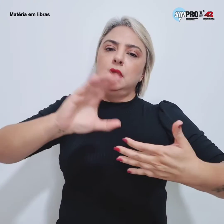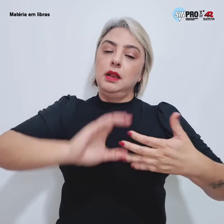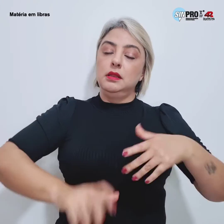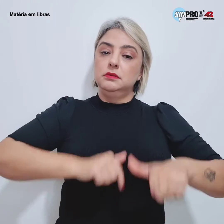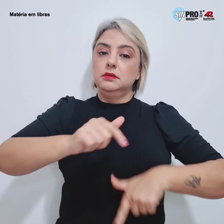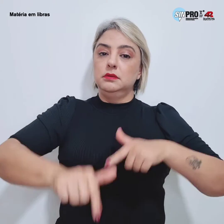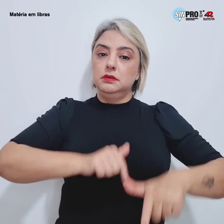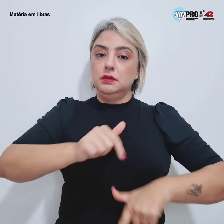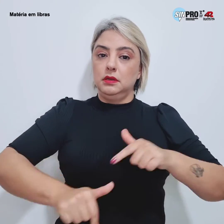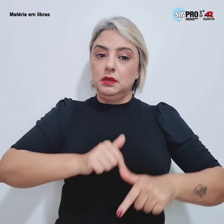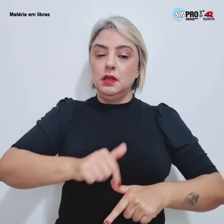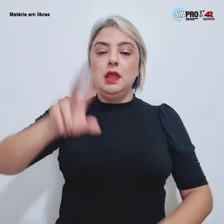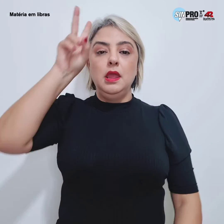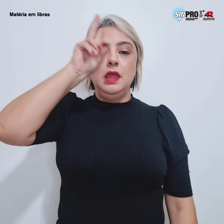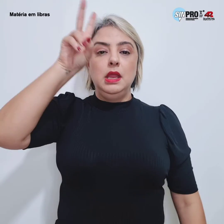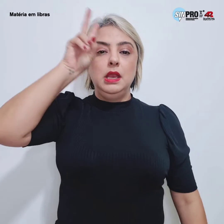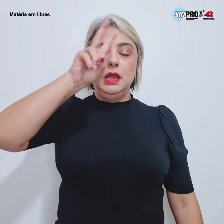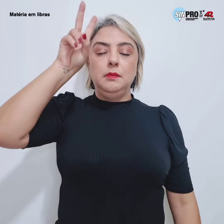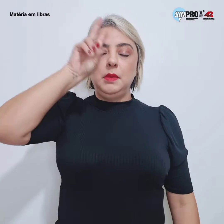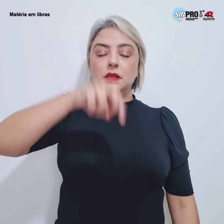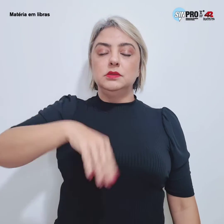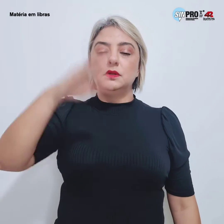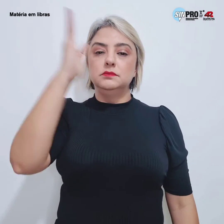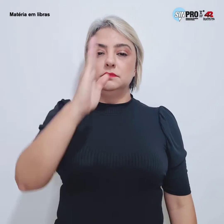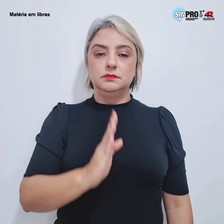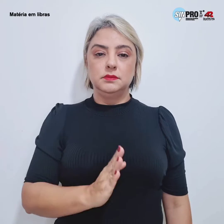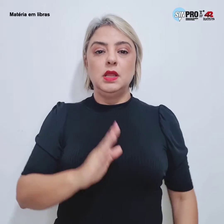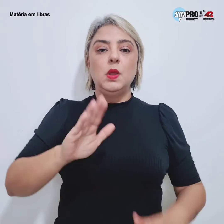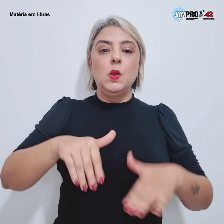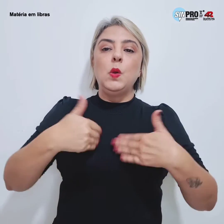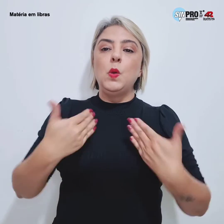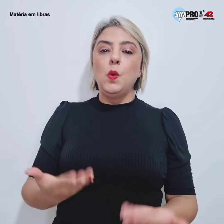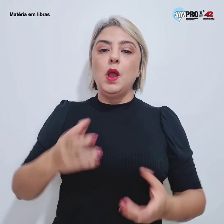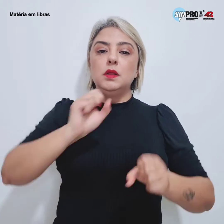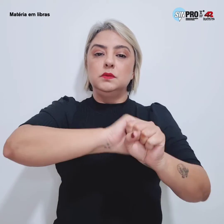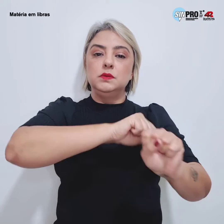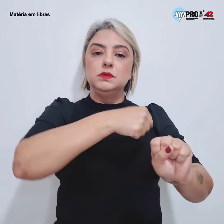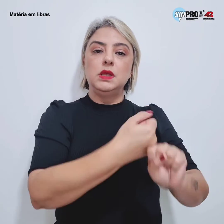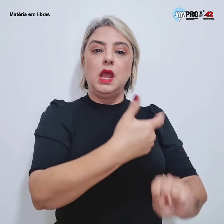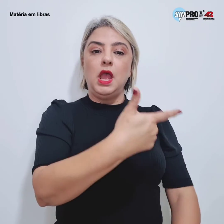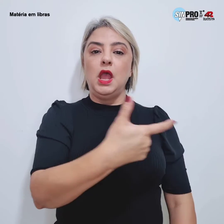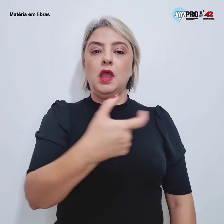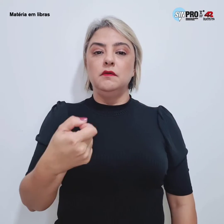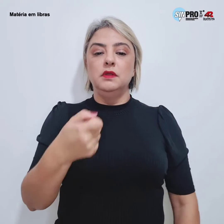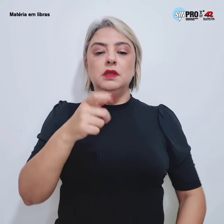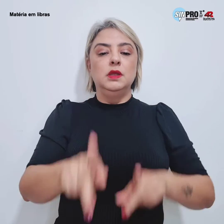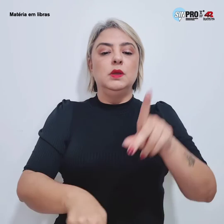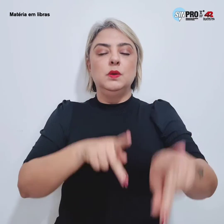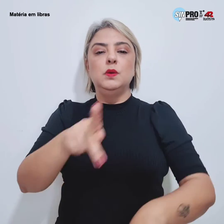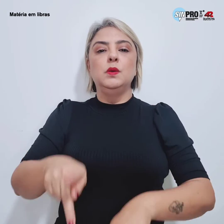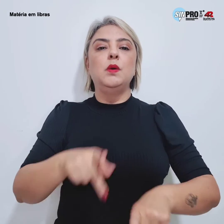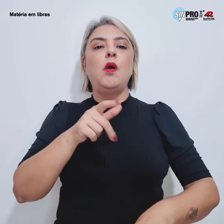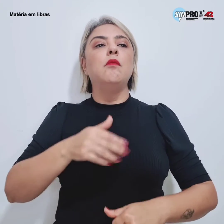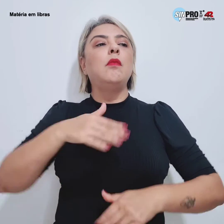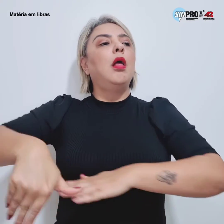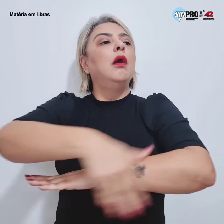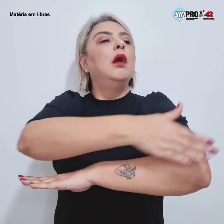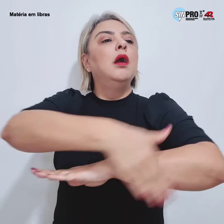da classe trabalhadora e recordar a história do Brasil, quando, no século XX, o povo foi para